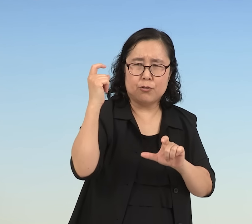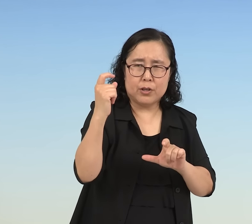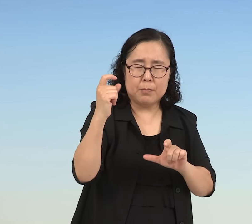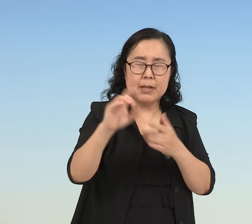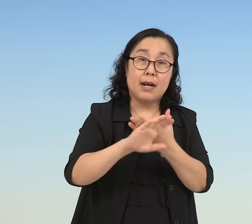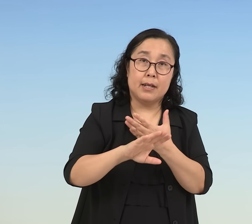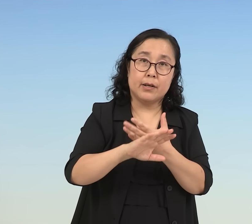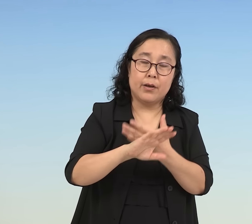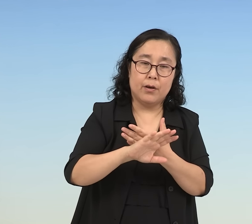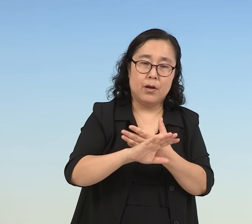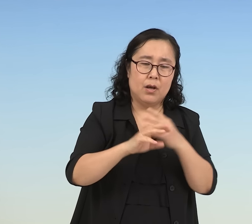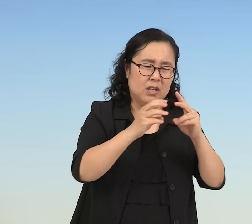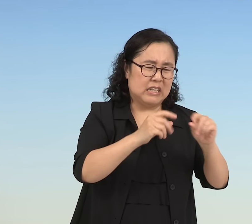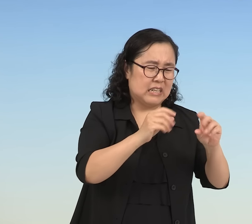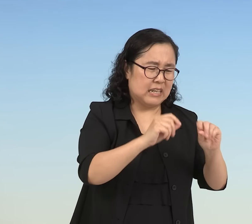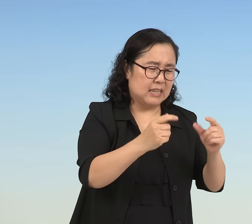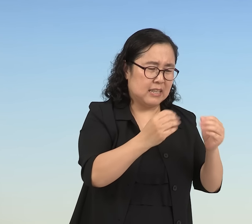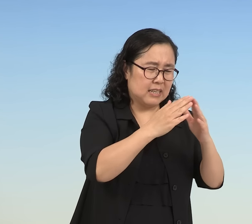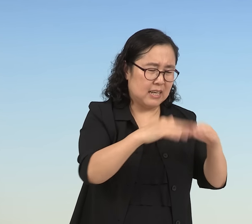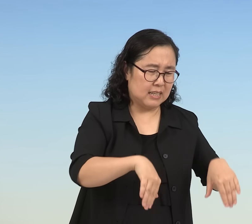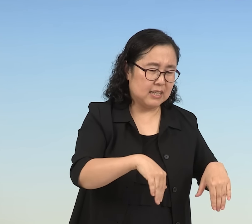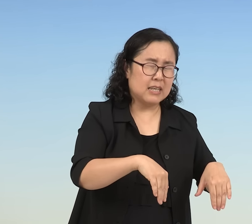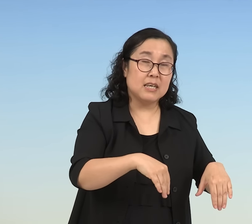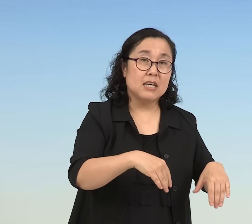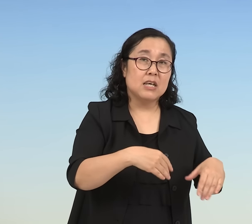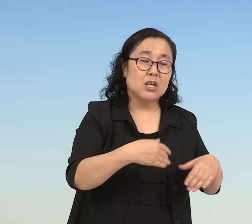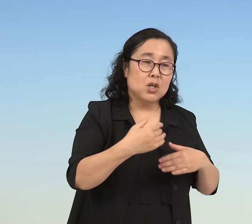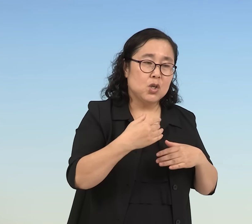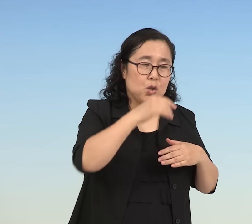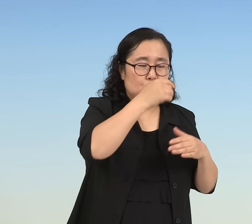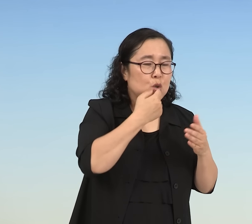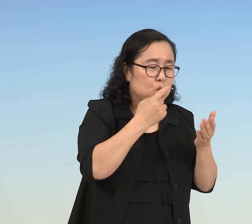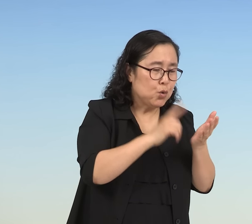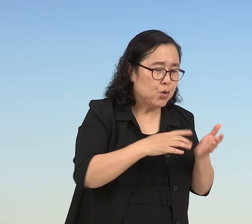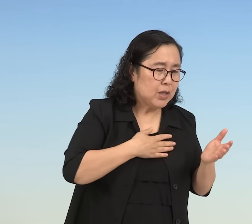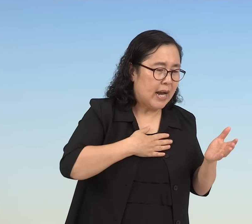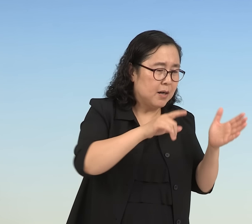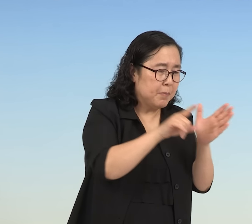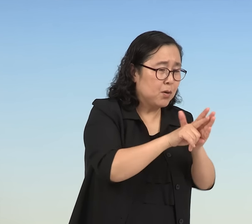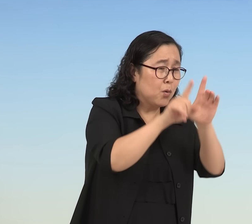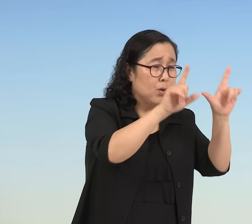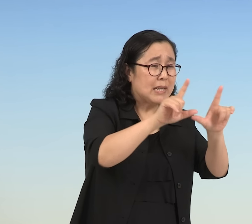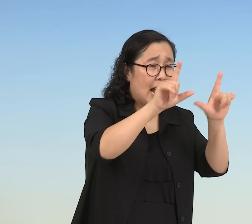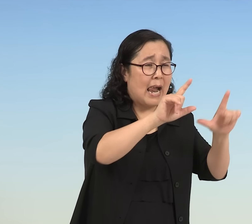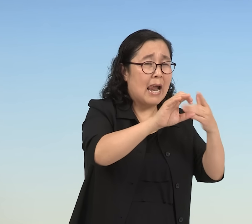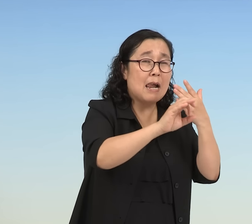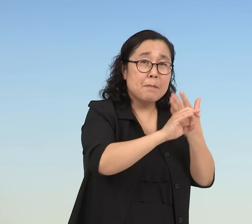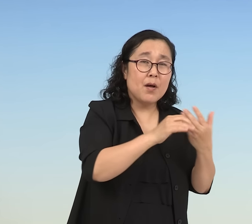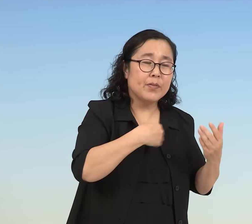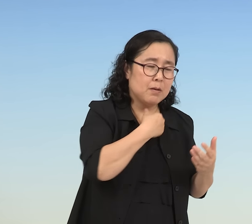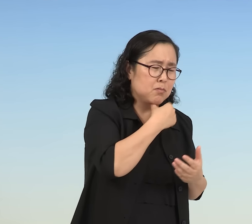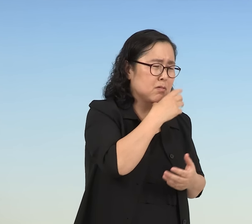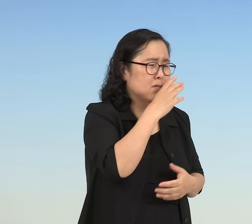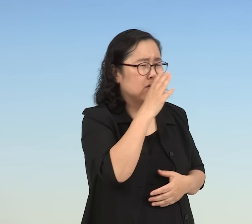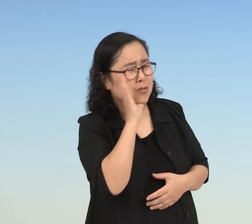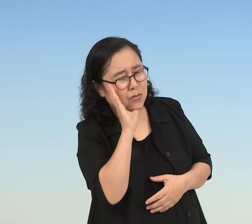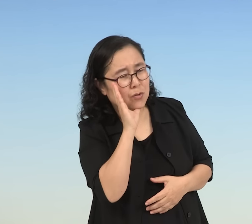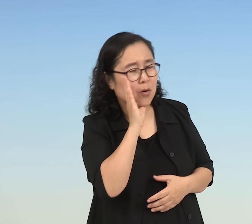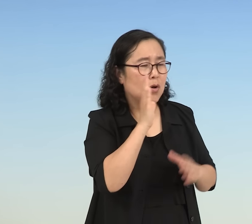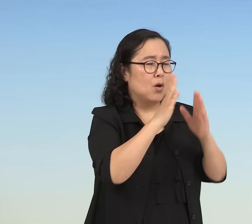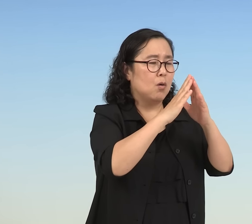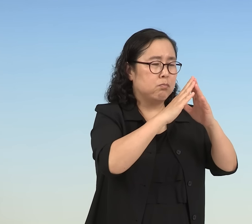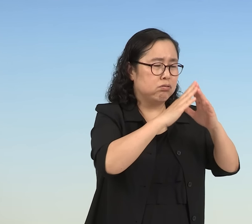그랬습니다. 흙과 같이 부서지기 쉬운 내 인생을 의지하고 나를 믿고 그렇게 살아가면 나이 들수록